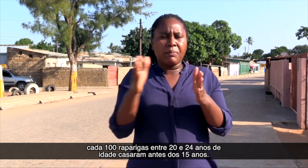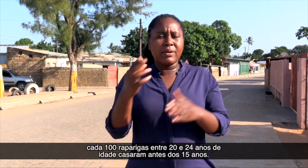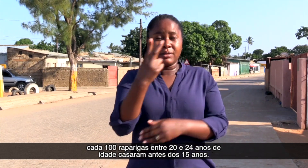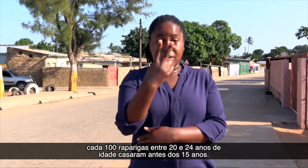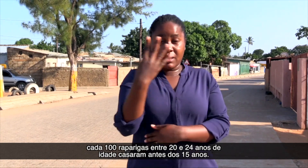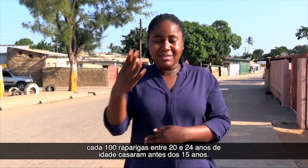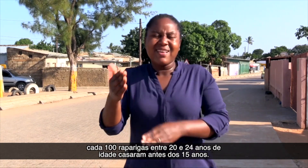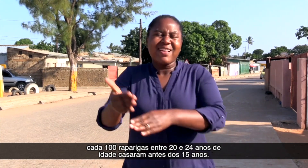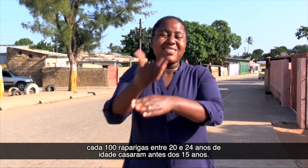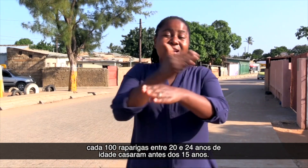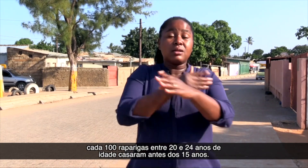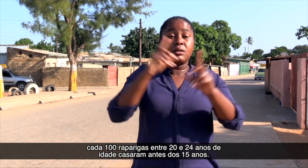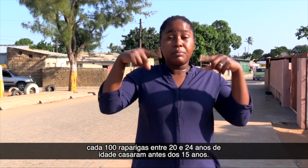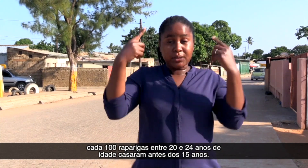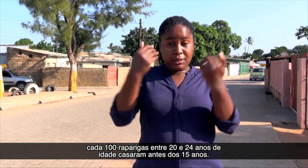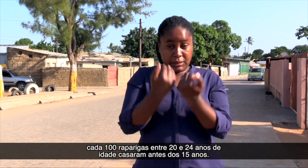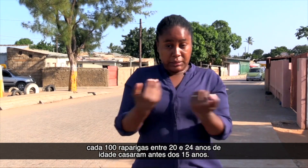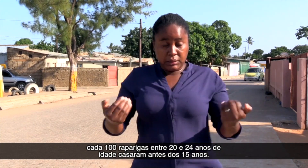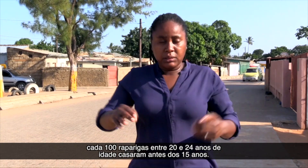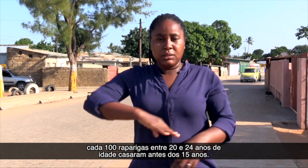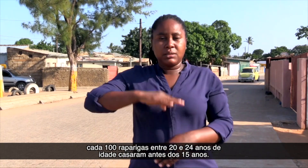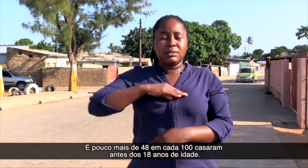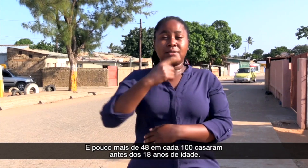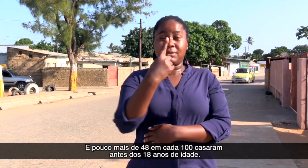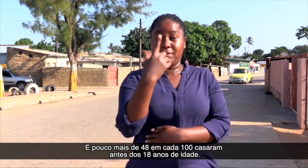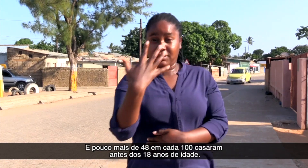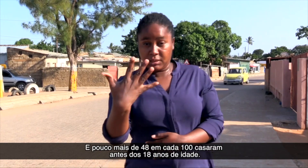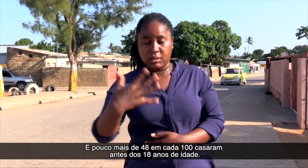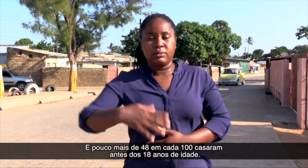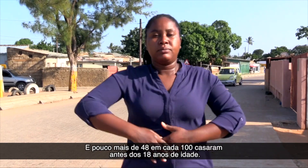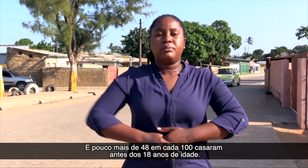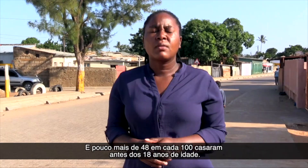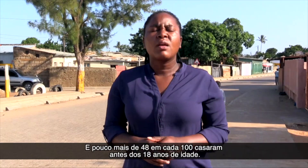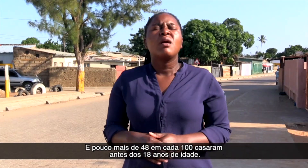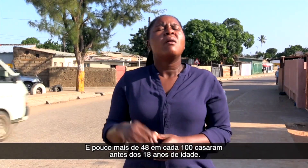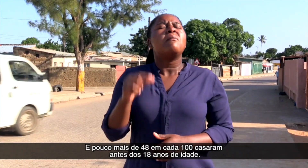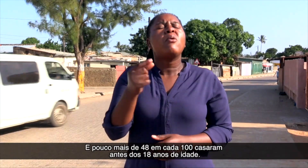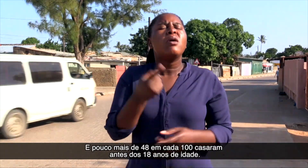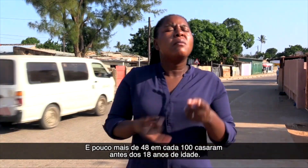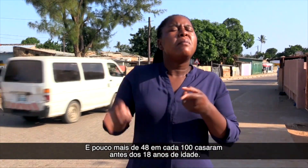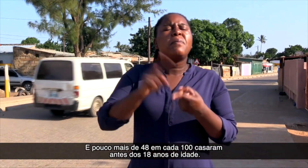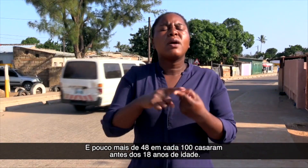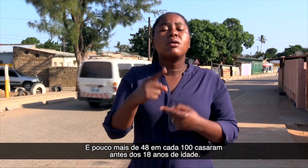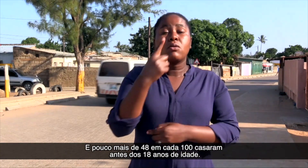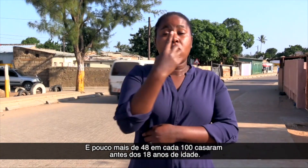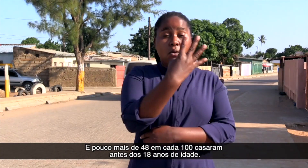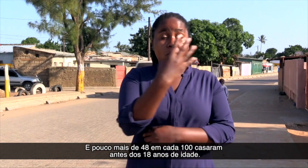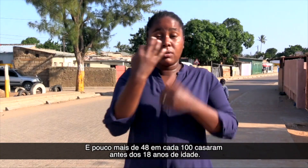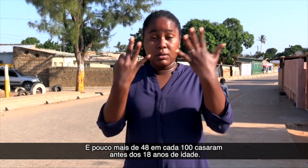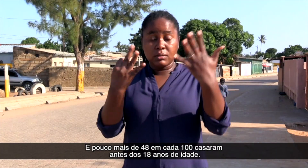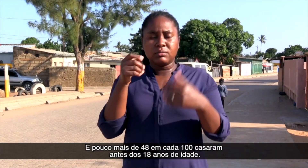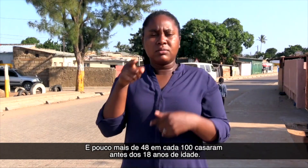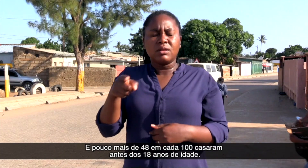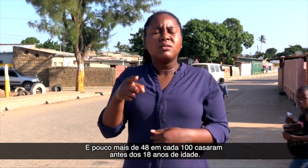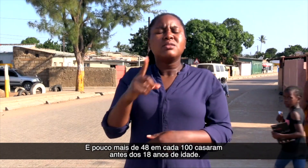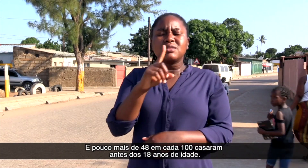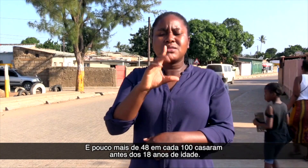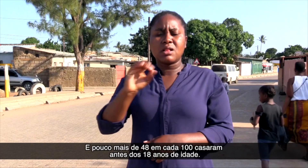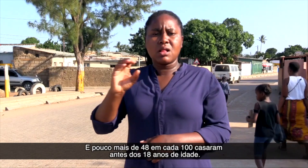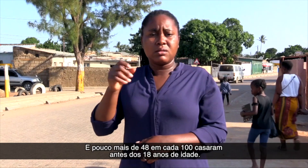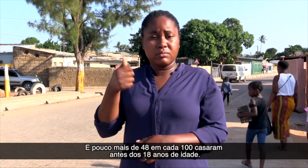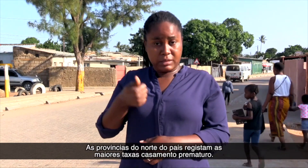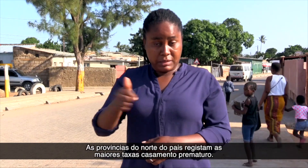24 anos de idade casaram antes dos 15 anos. E pouco mais de 48 em cada 100 casaram antes dos 18